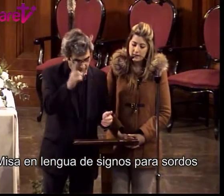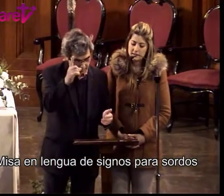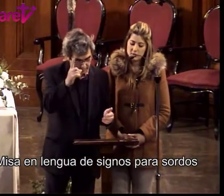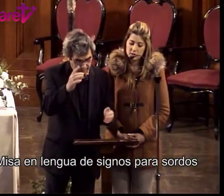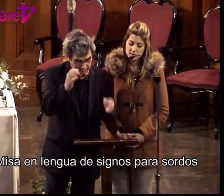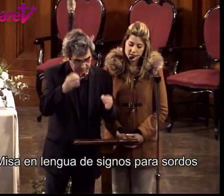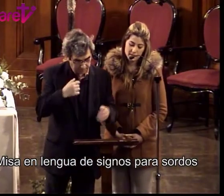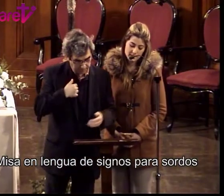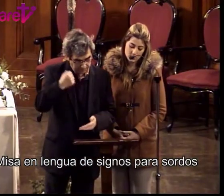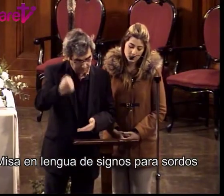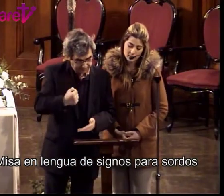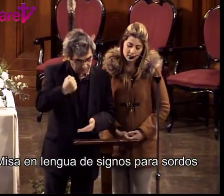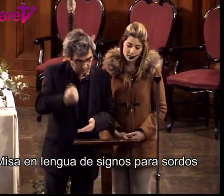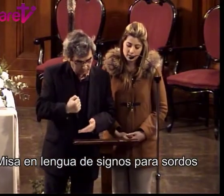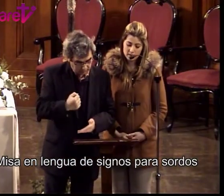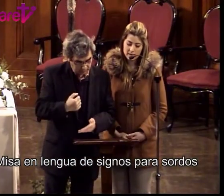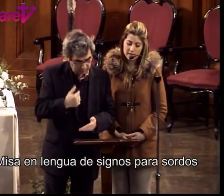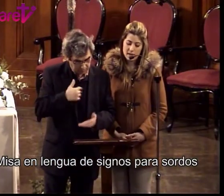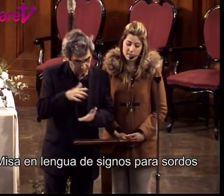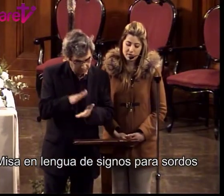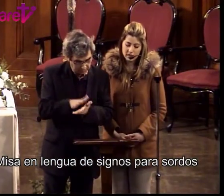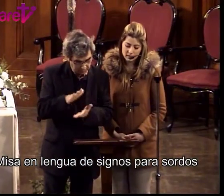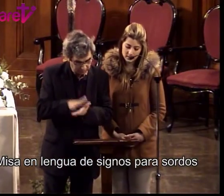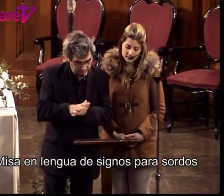El Señor es mi pastor, nada me falta.